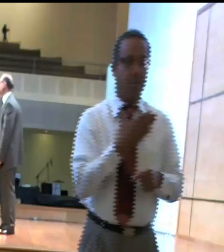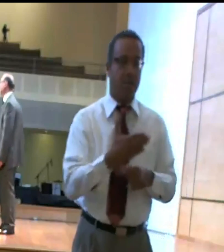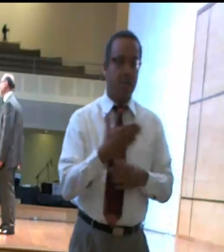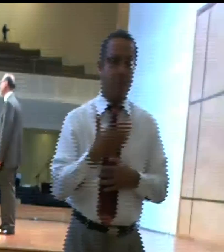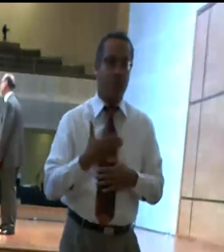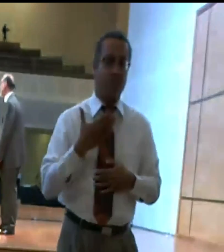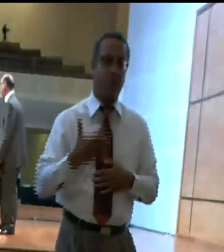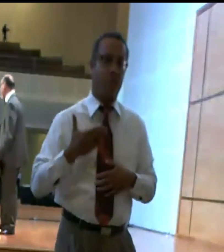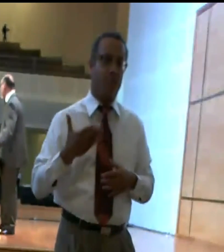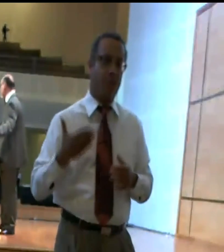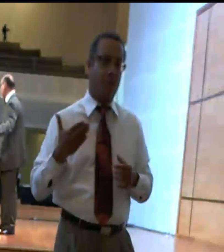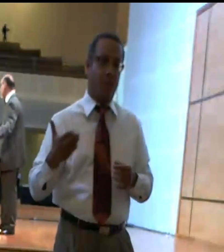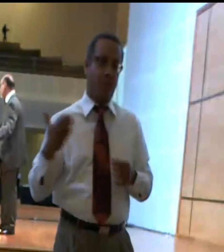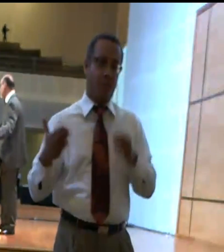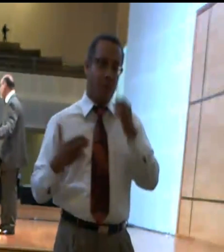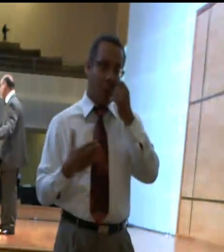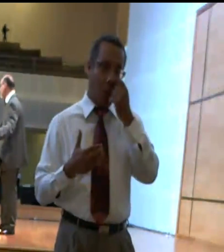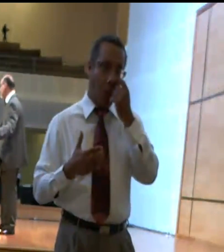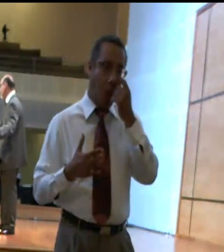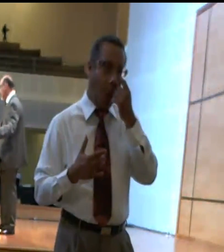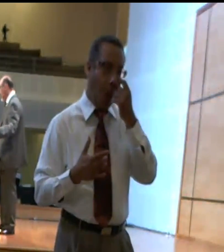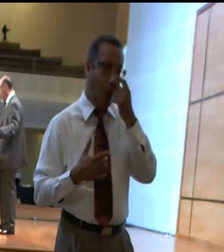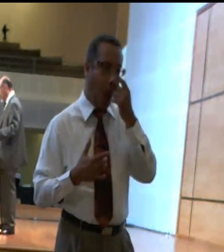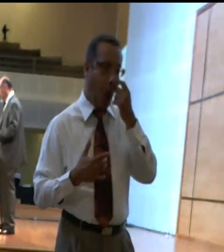mal. ¿O no es así?